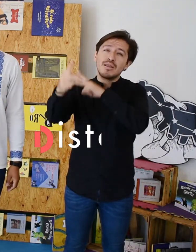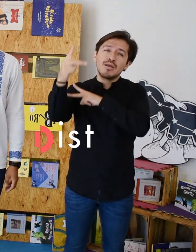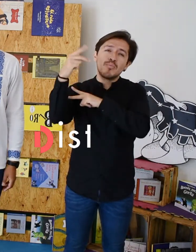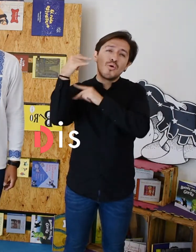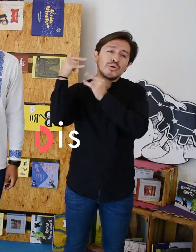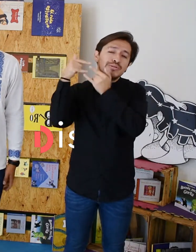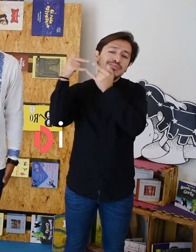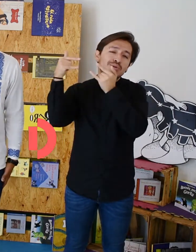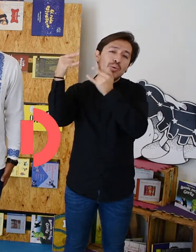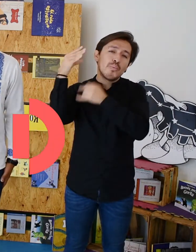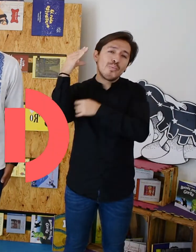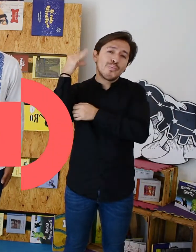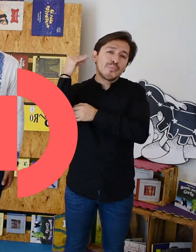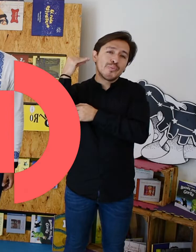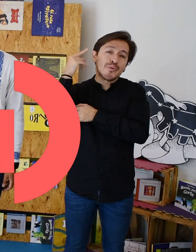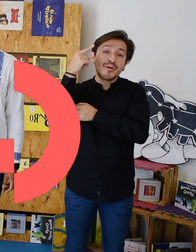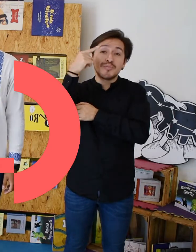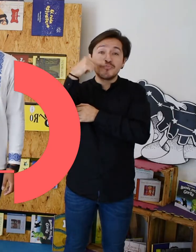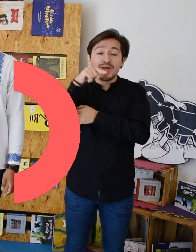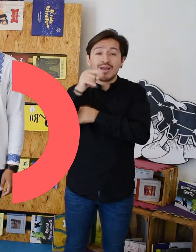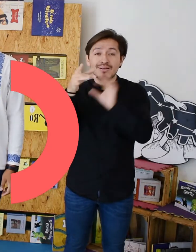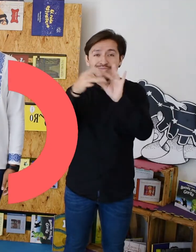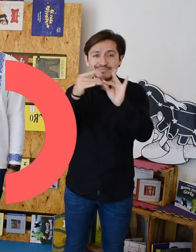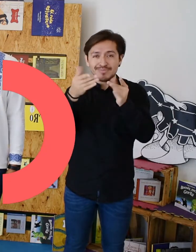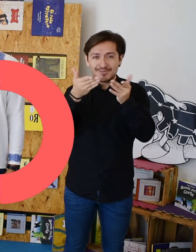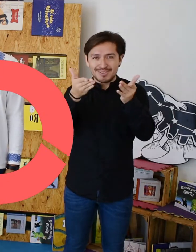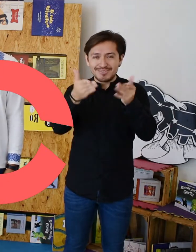ahora, para contarlas a ustedes.